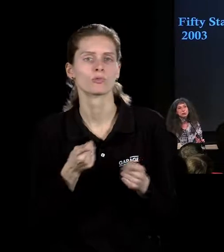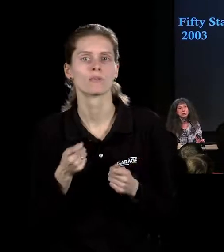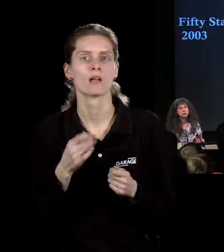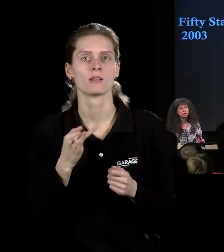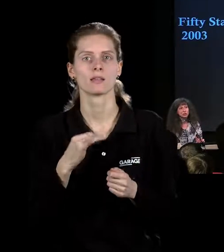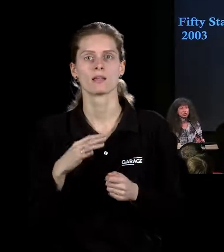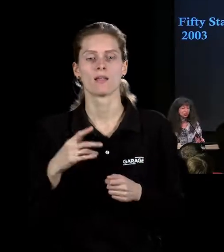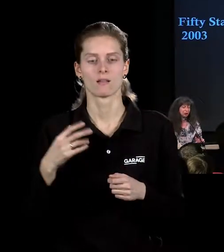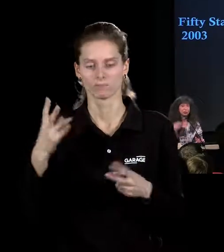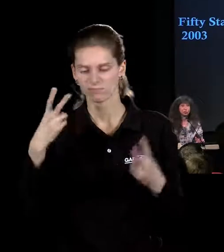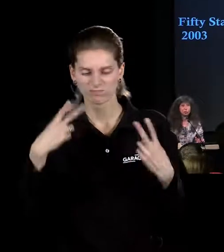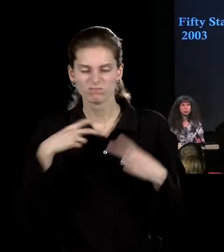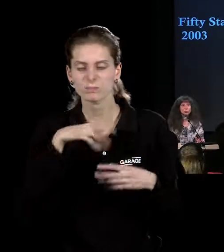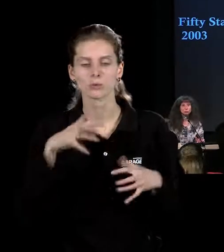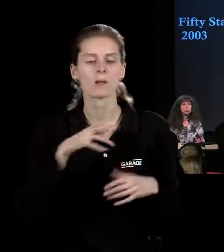у него